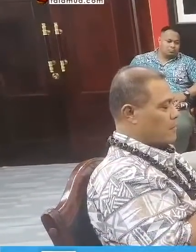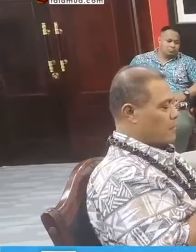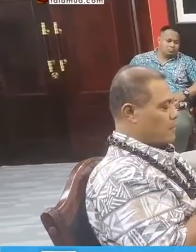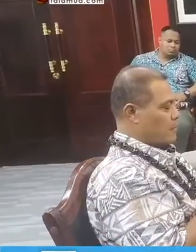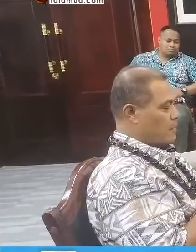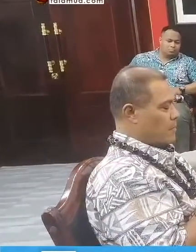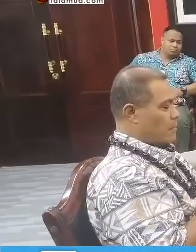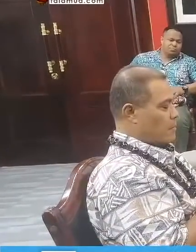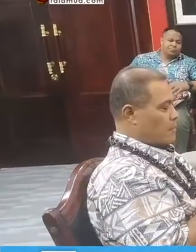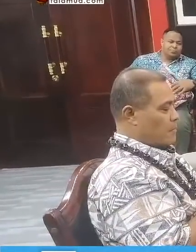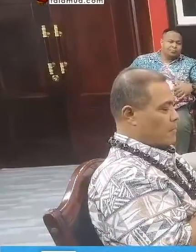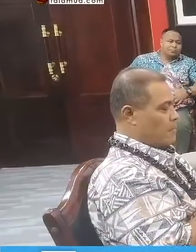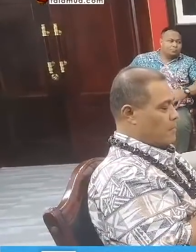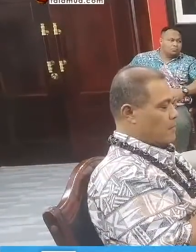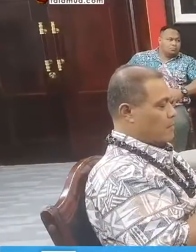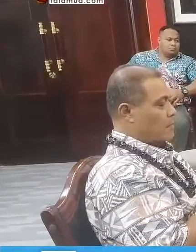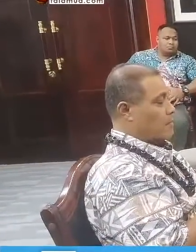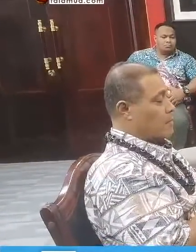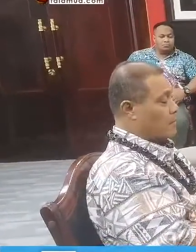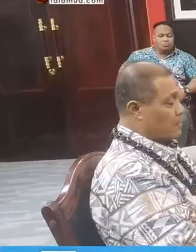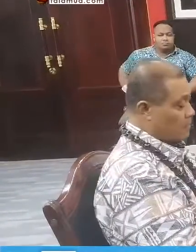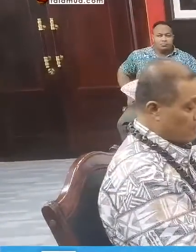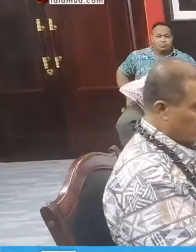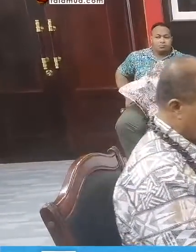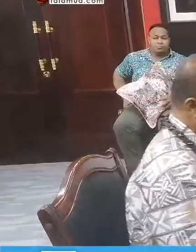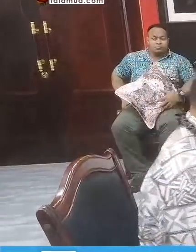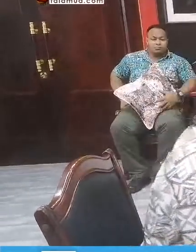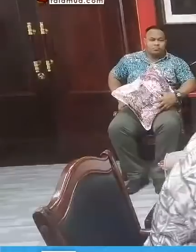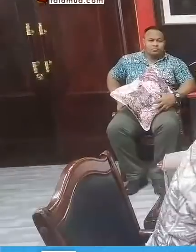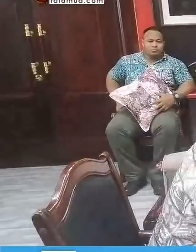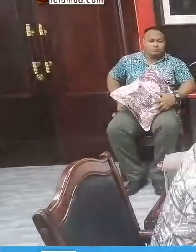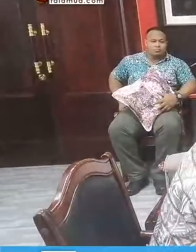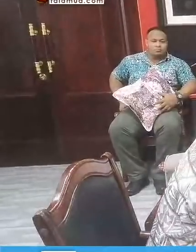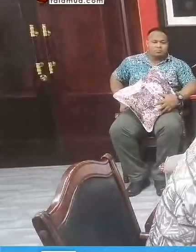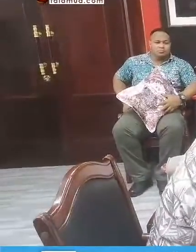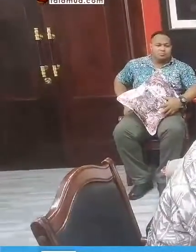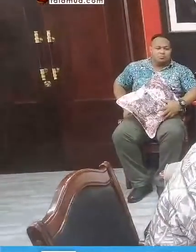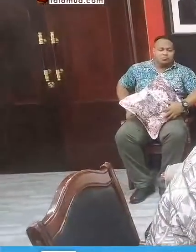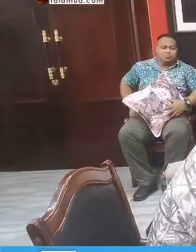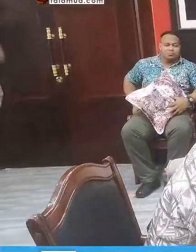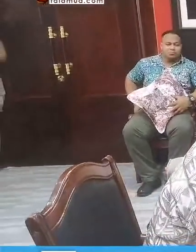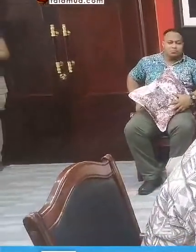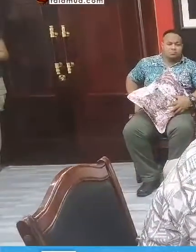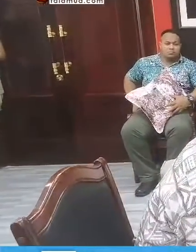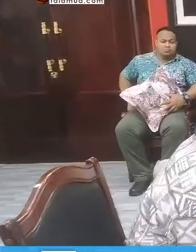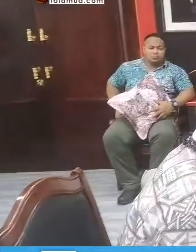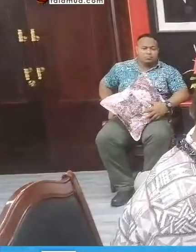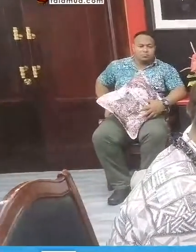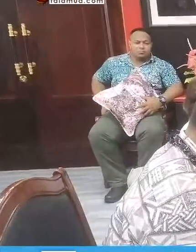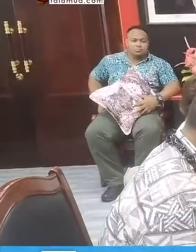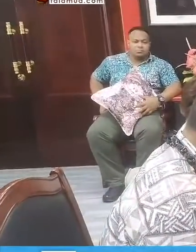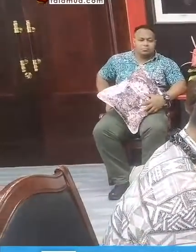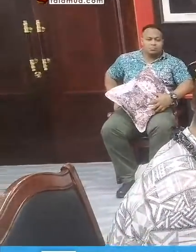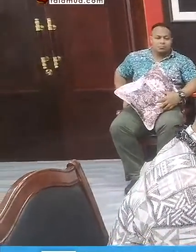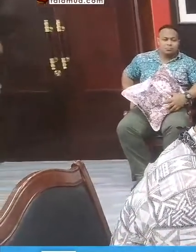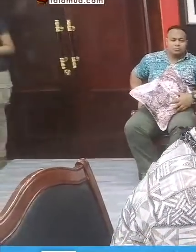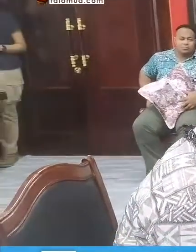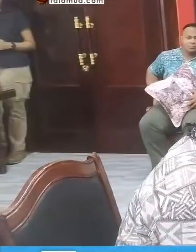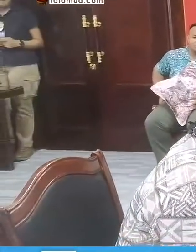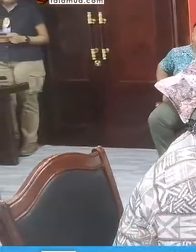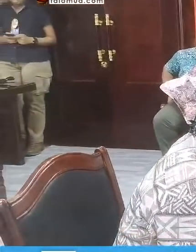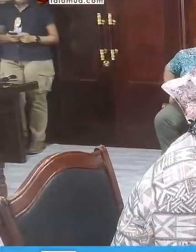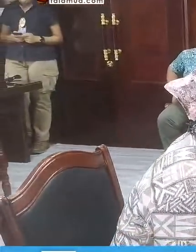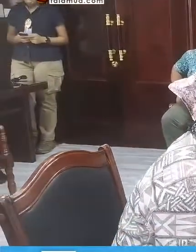matata. A ro fsiri. O laua ua umau na tue mo lia ia le ombudsman, le